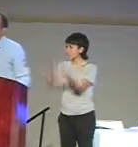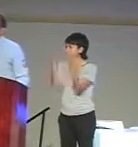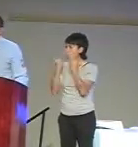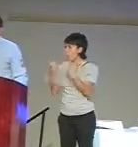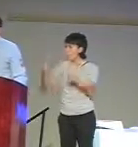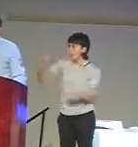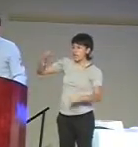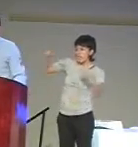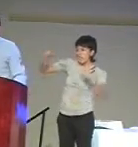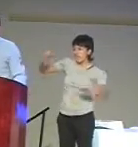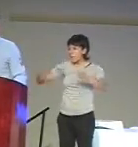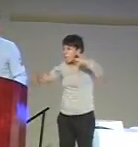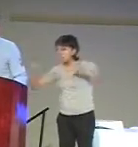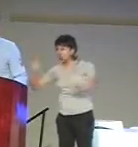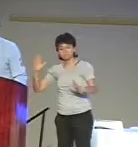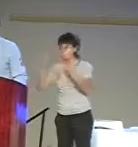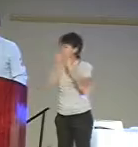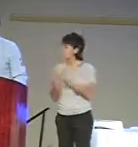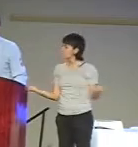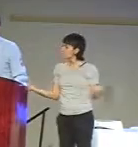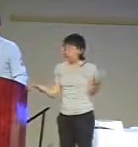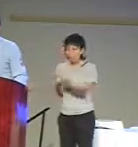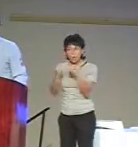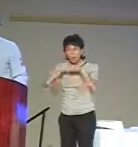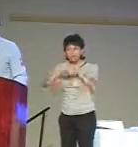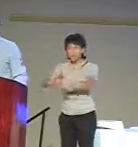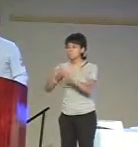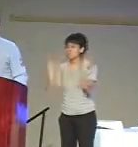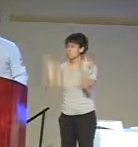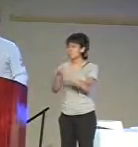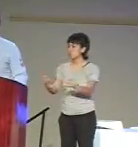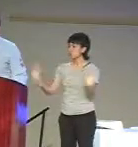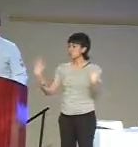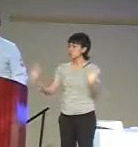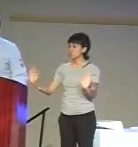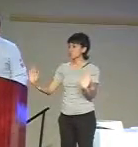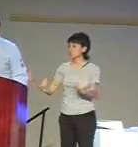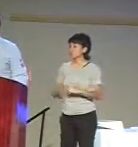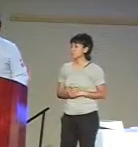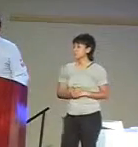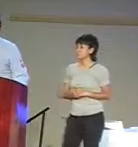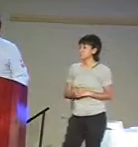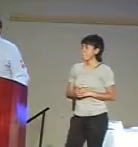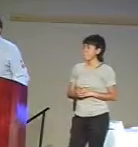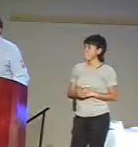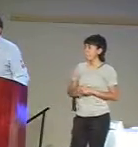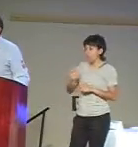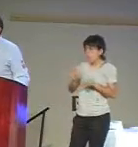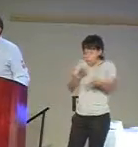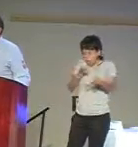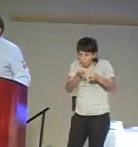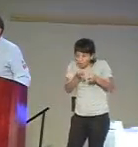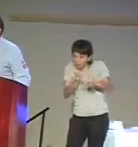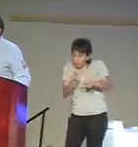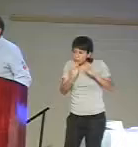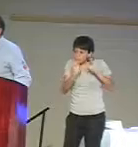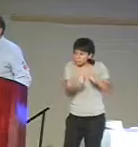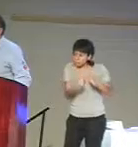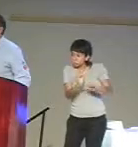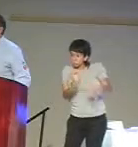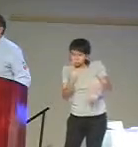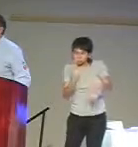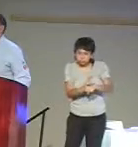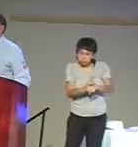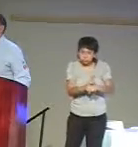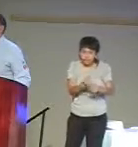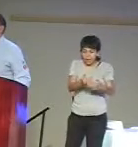Vamos. El 46% de los controles prenatales no se está realizando la prueba de